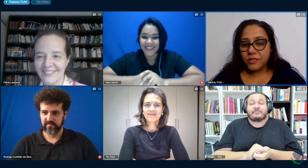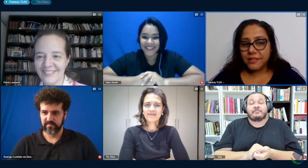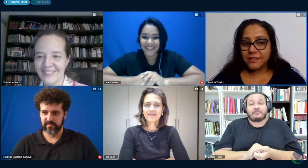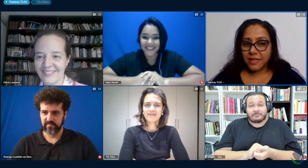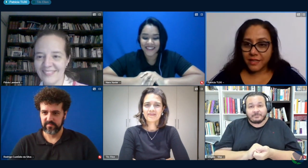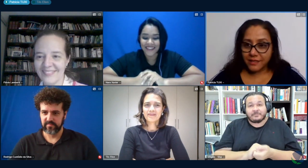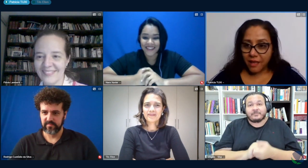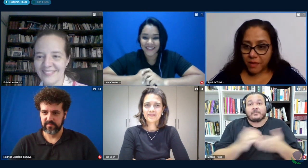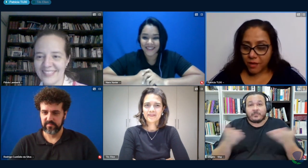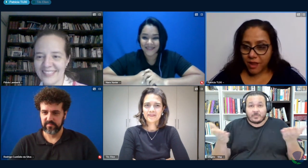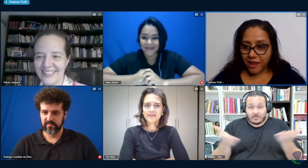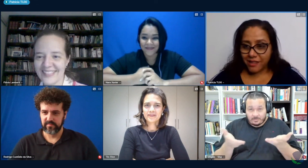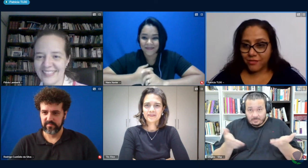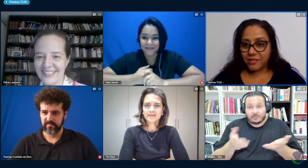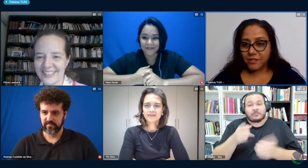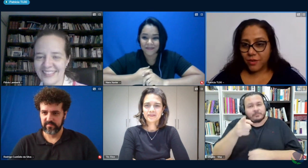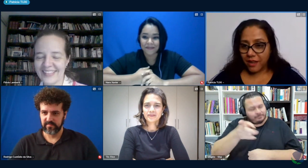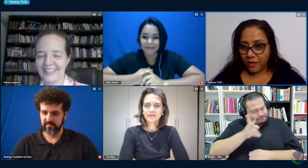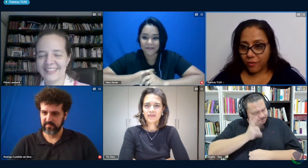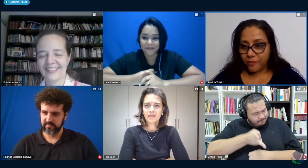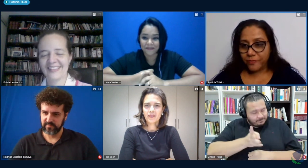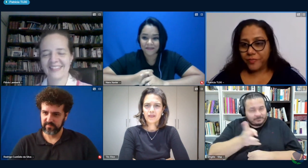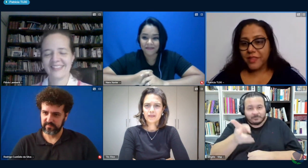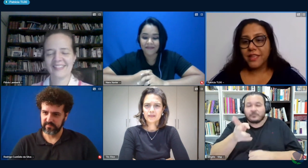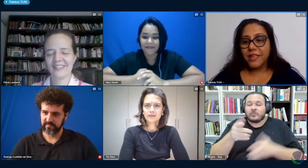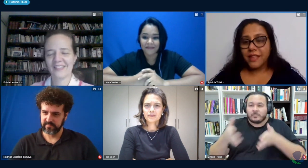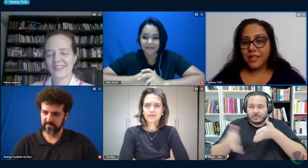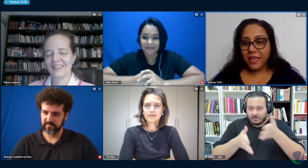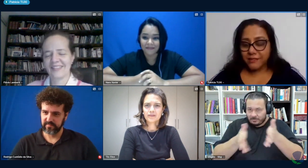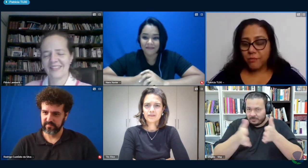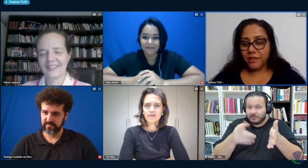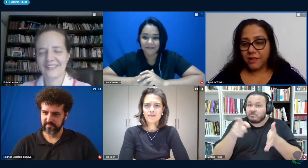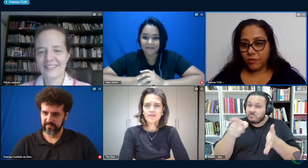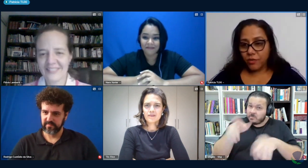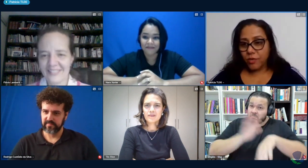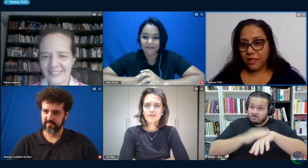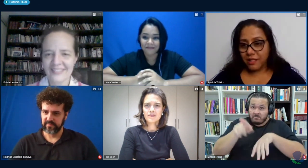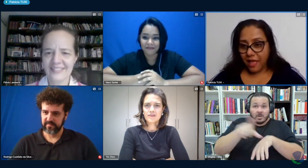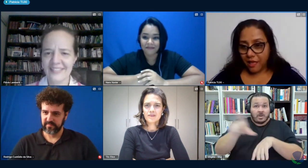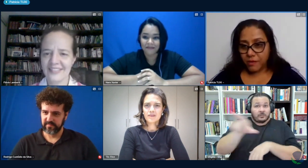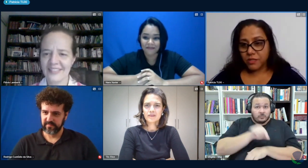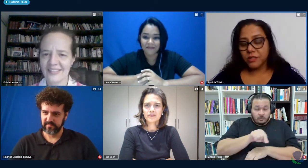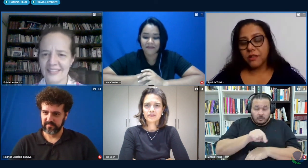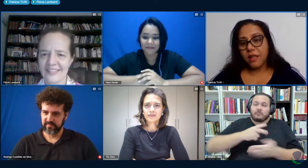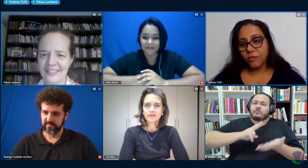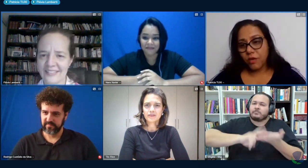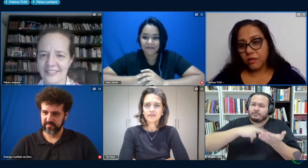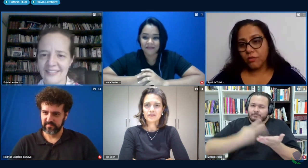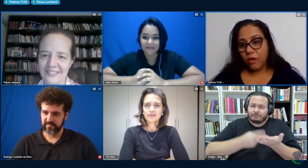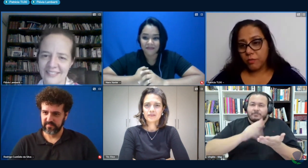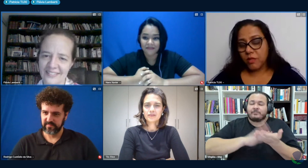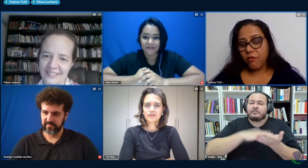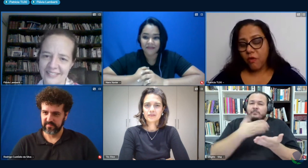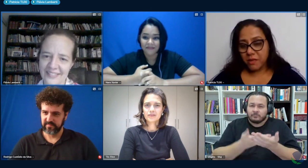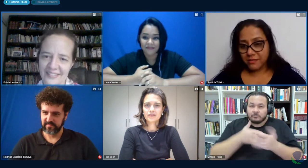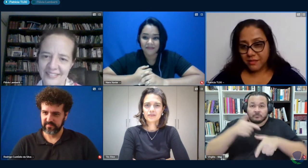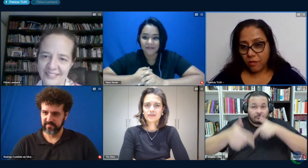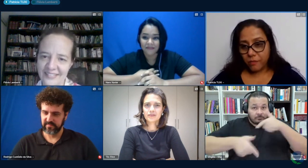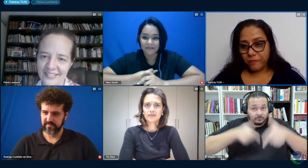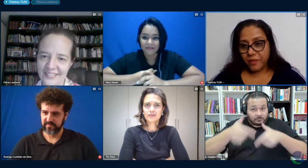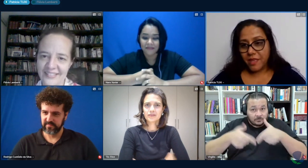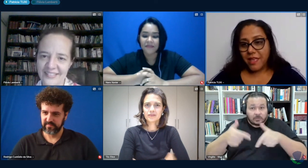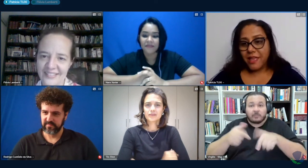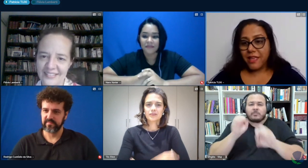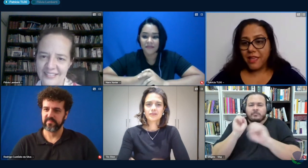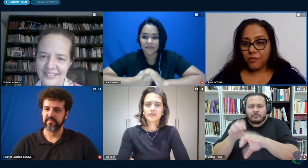Então, que hoje você siga esse caminho, Nara, que você escolheu, que é ser uma tradutora, intérprete, atuando no âmbito da